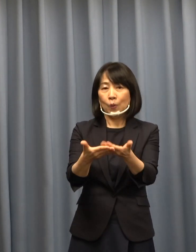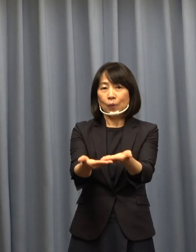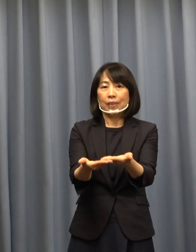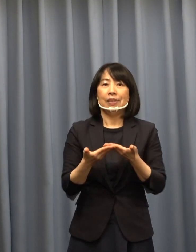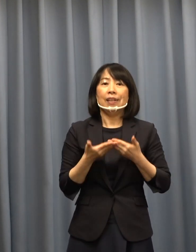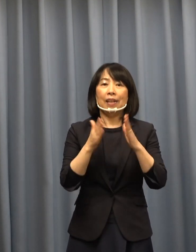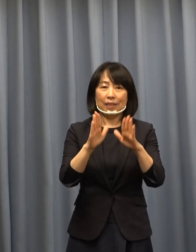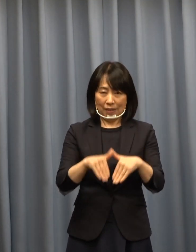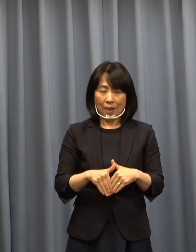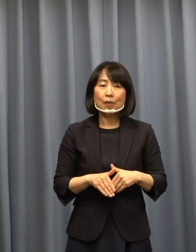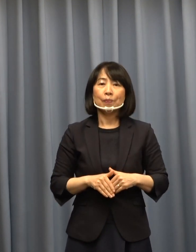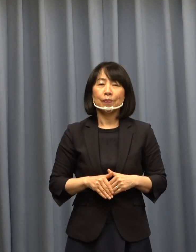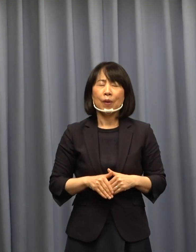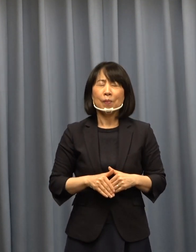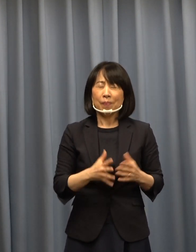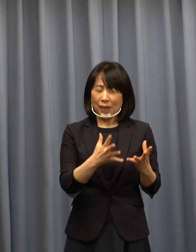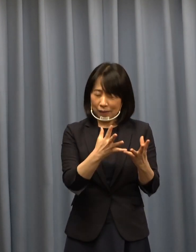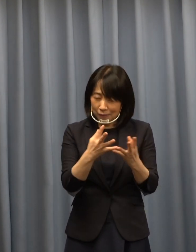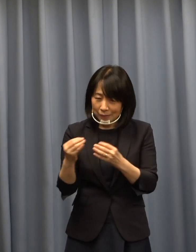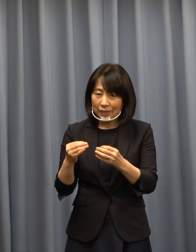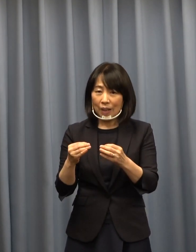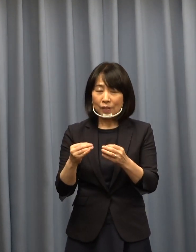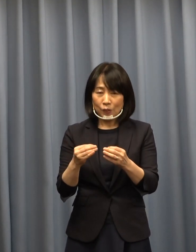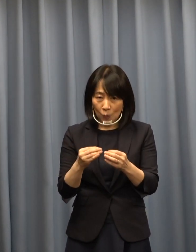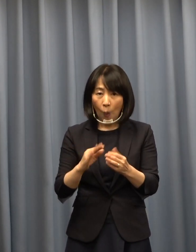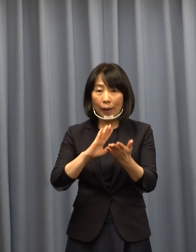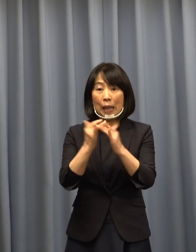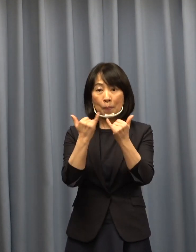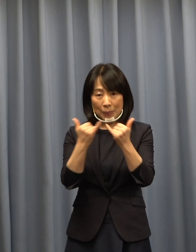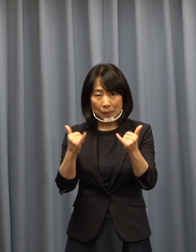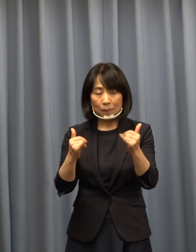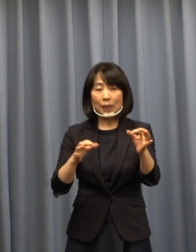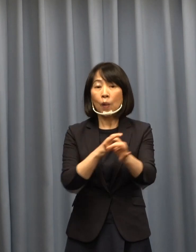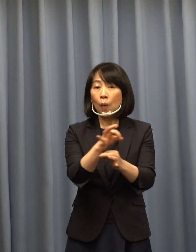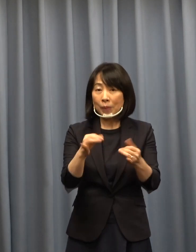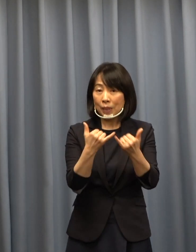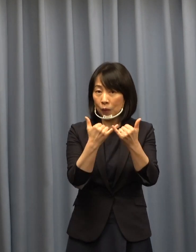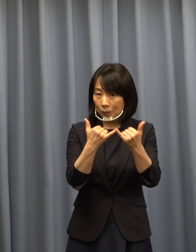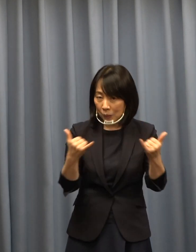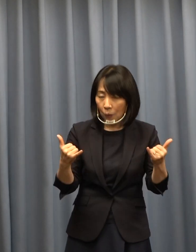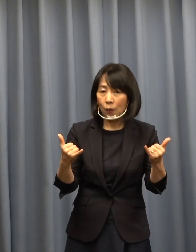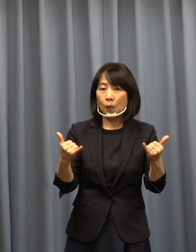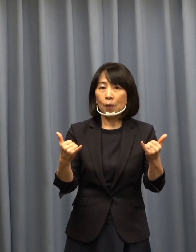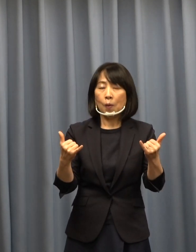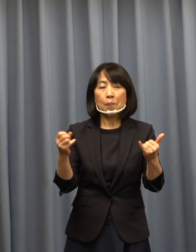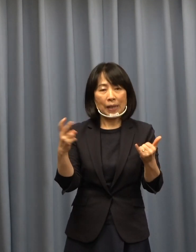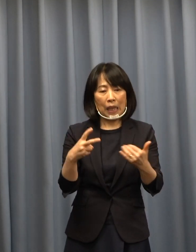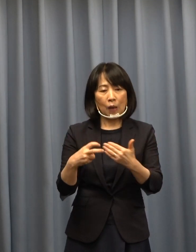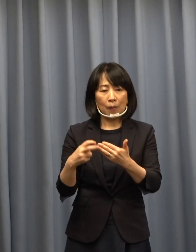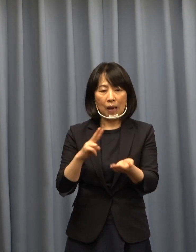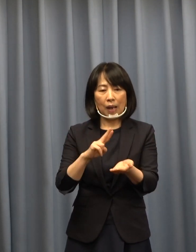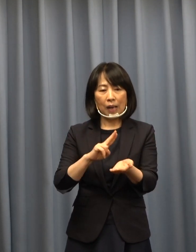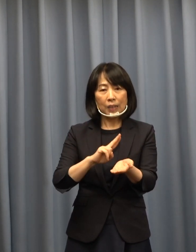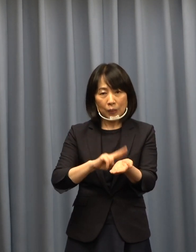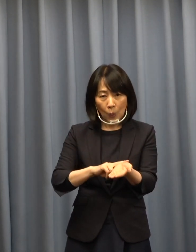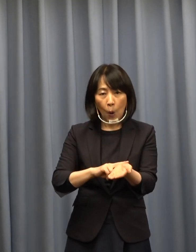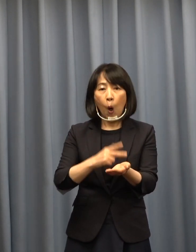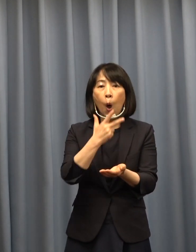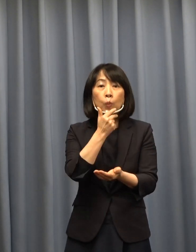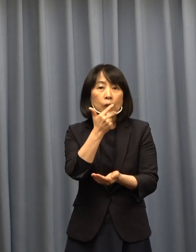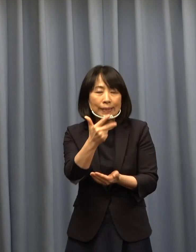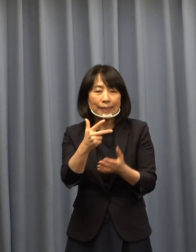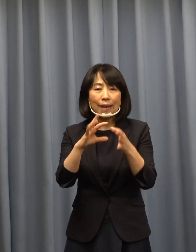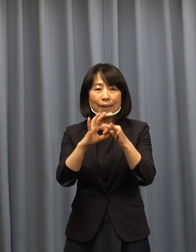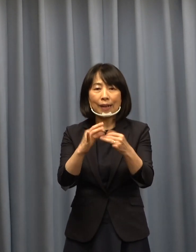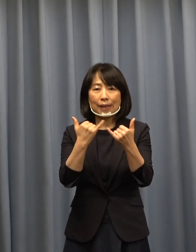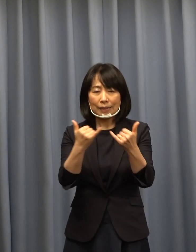で、本当に多くの事業者の皆様、県民の皆様、そしてその一方では医療福祉関係者等の多